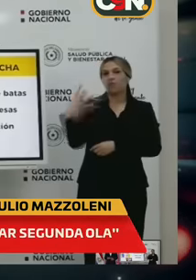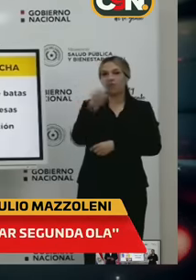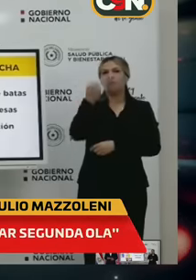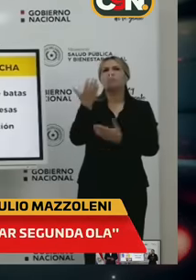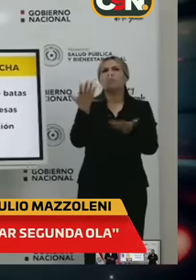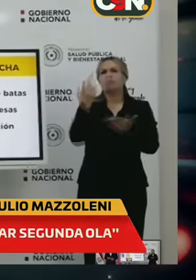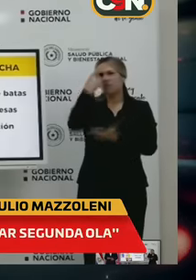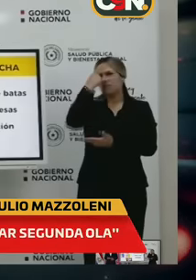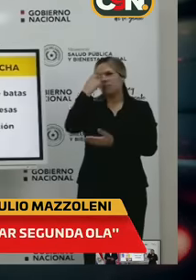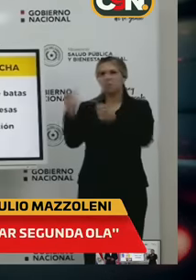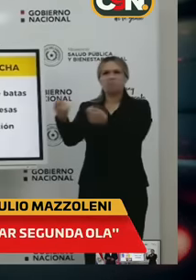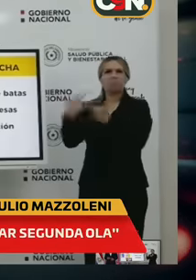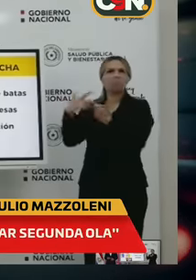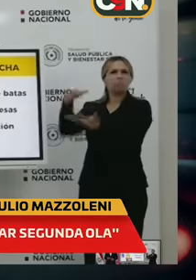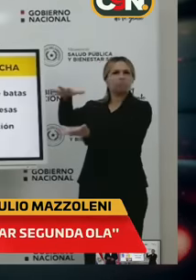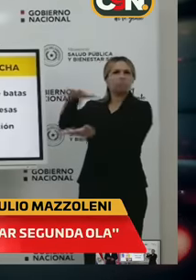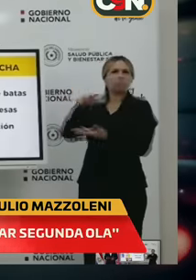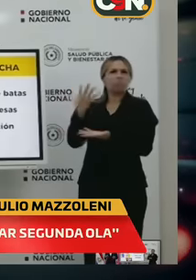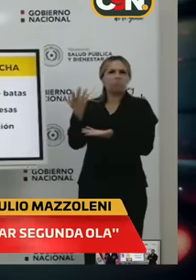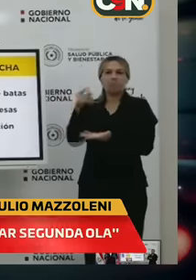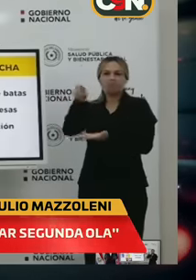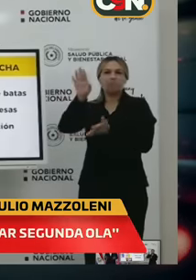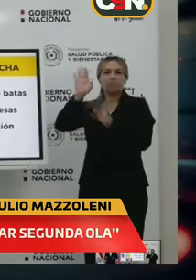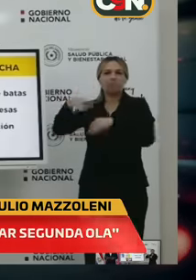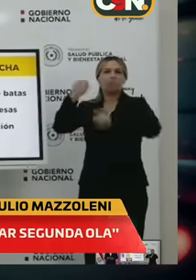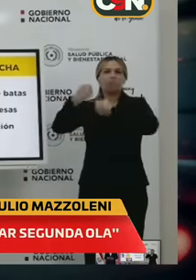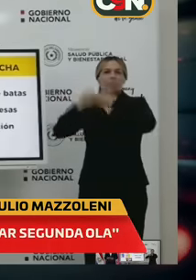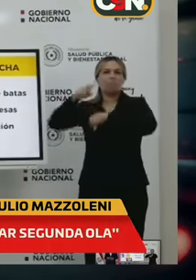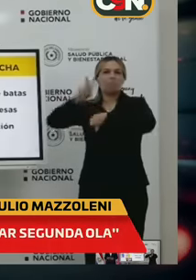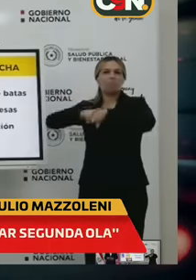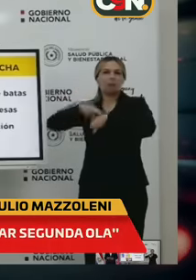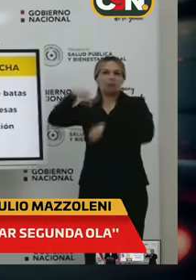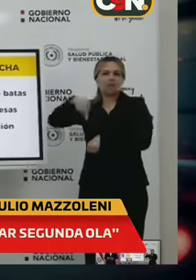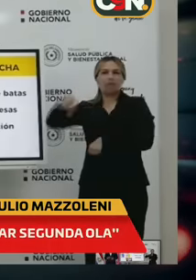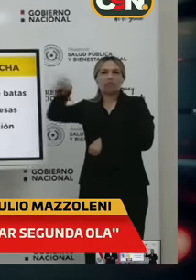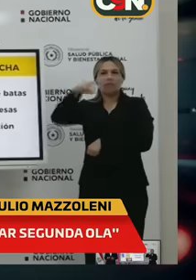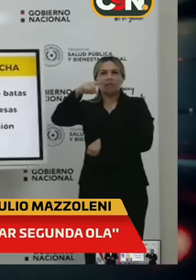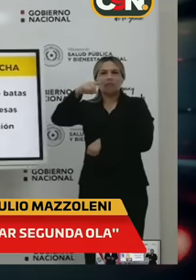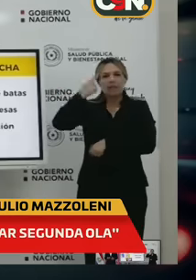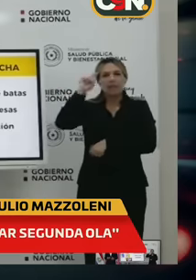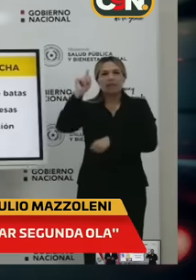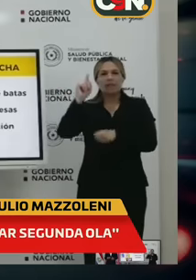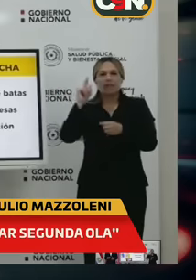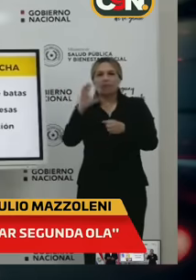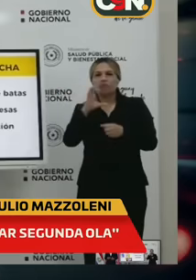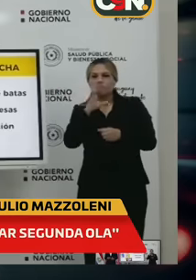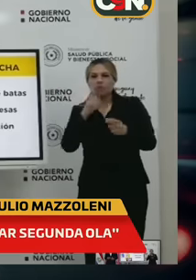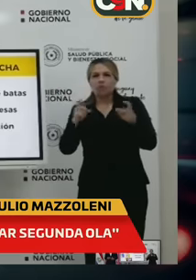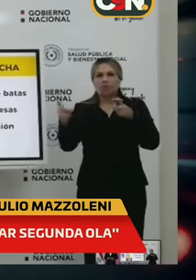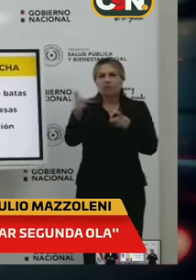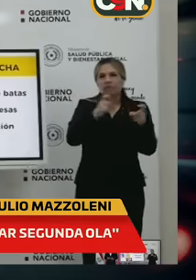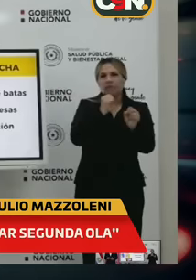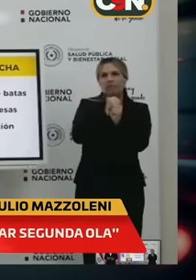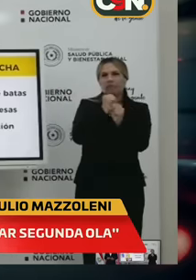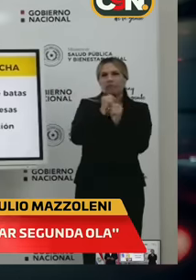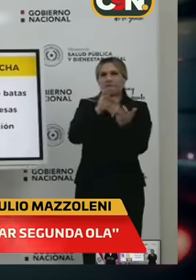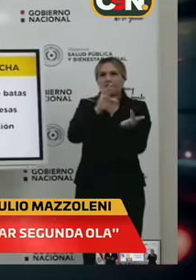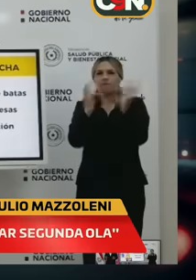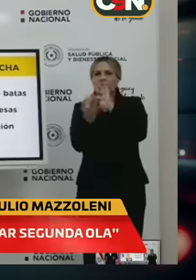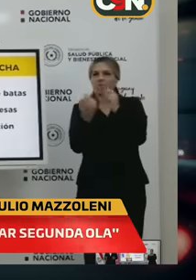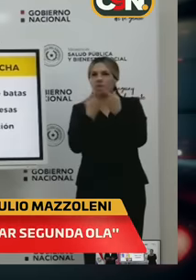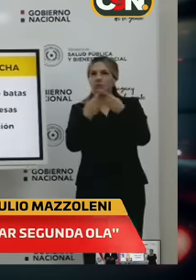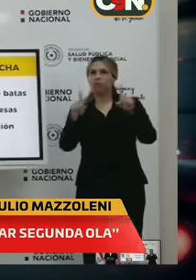industria paraguaya que no solamente ha sido capaz de reconvertirse y de producir equipos de protección individual que